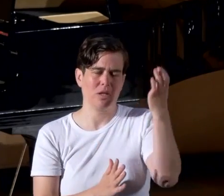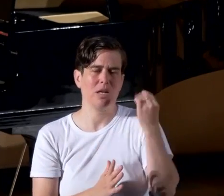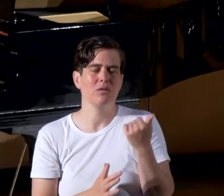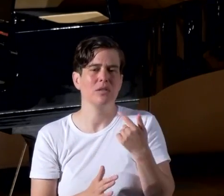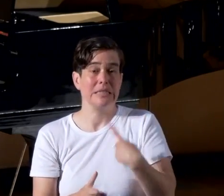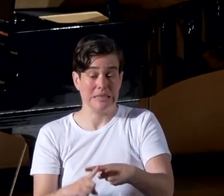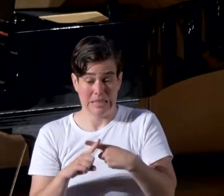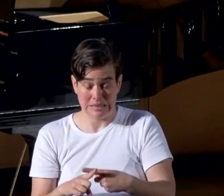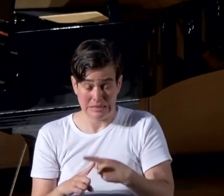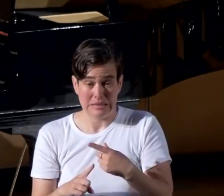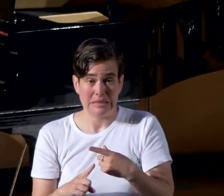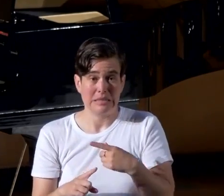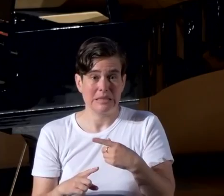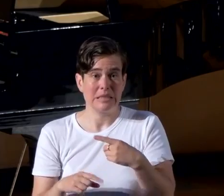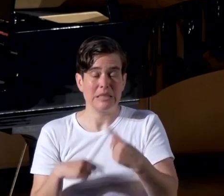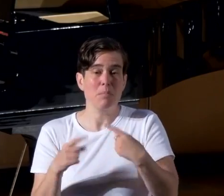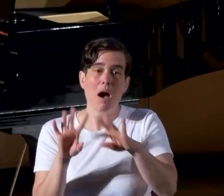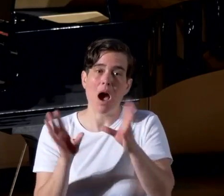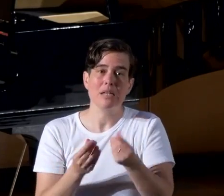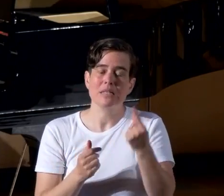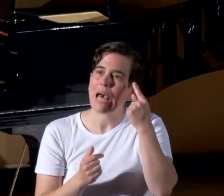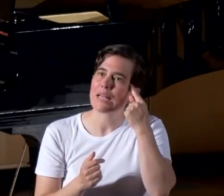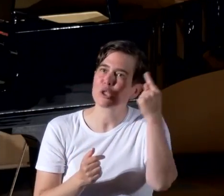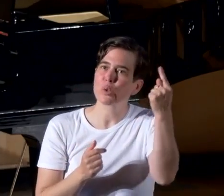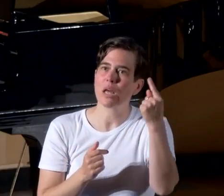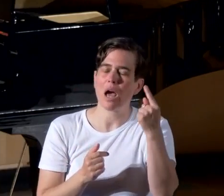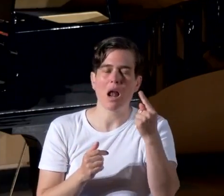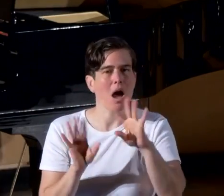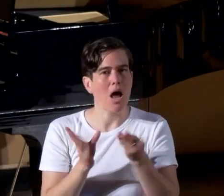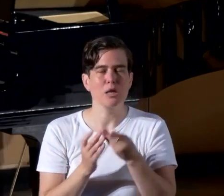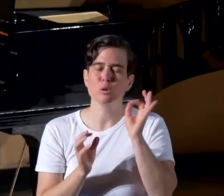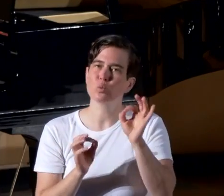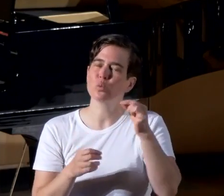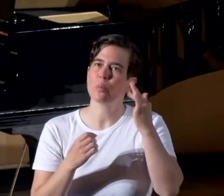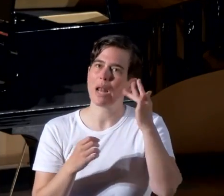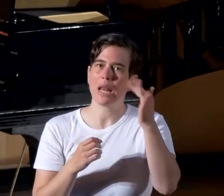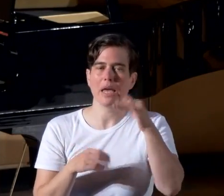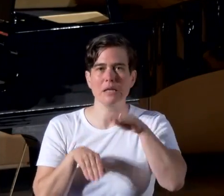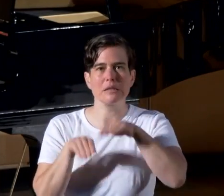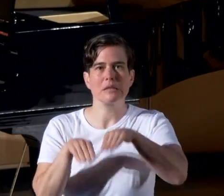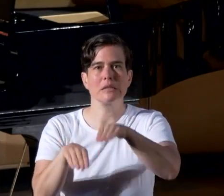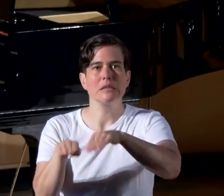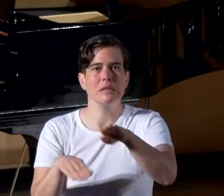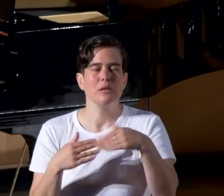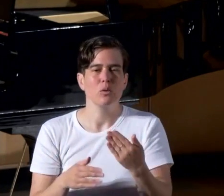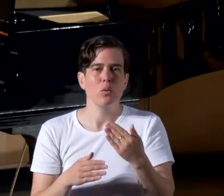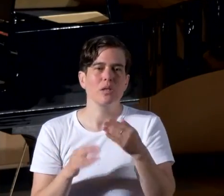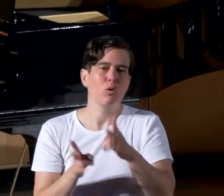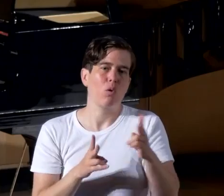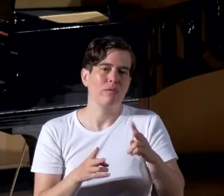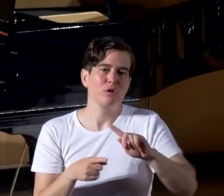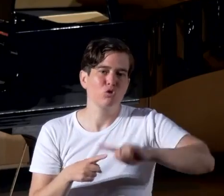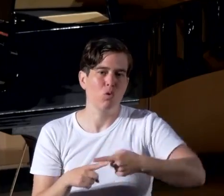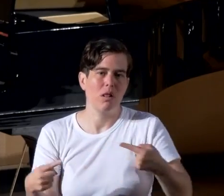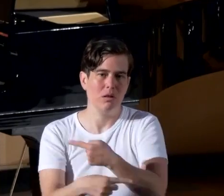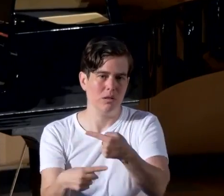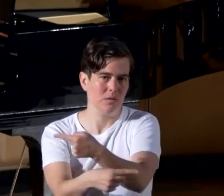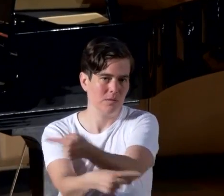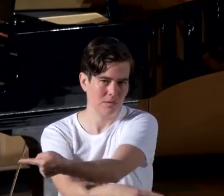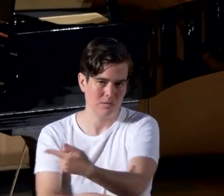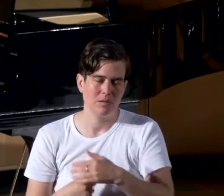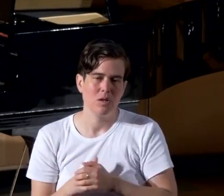der Sexualität immer alles völlig rational und wohlüberlegt ablaufen muss und kann, wird es Schuldzuweisungen geben. Und